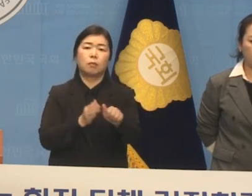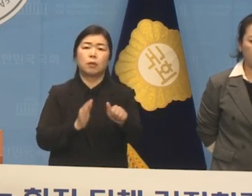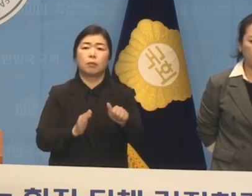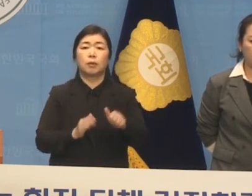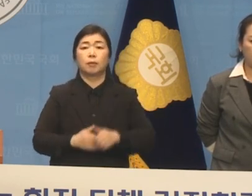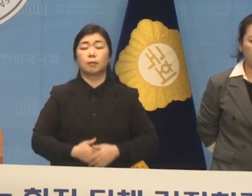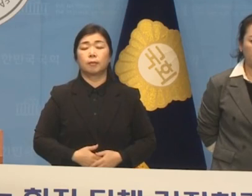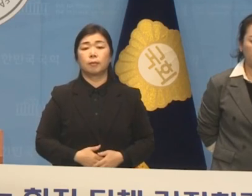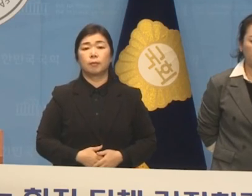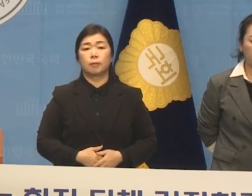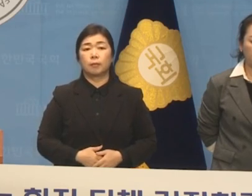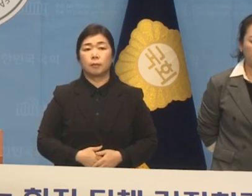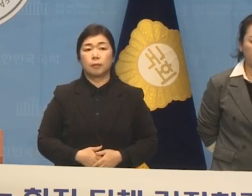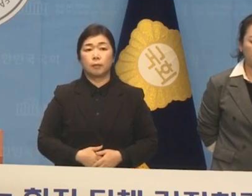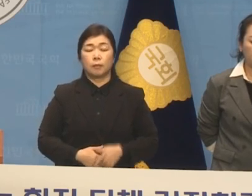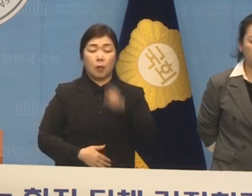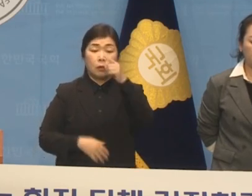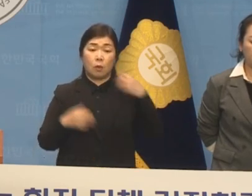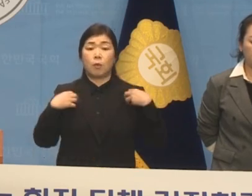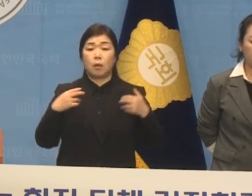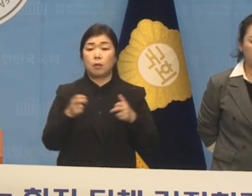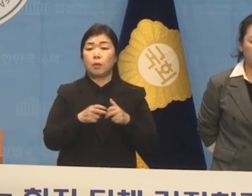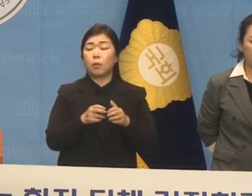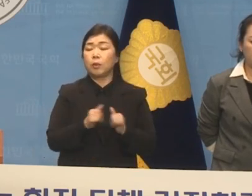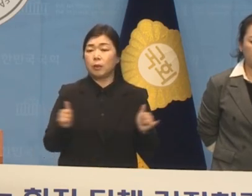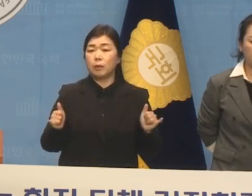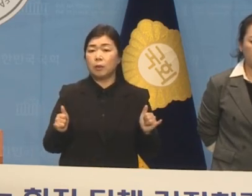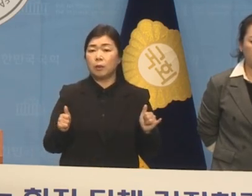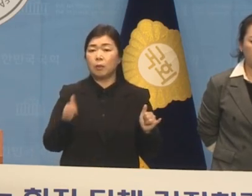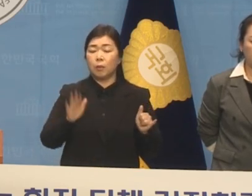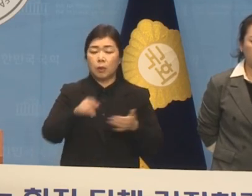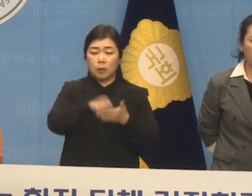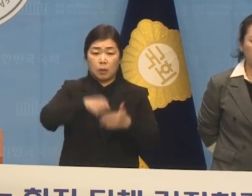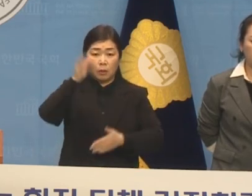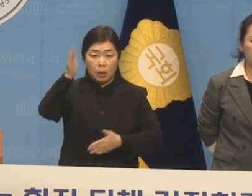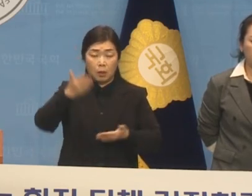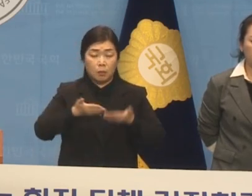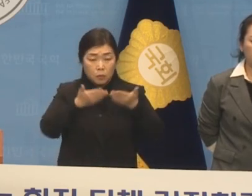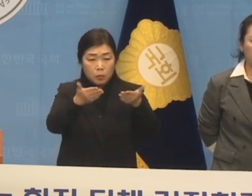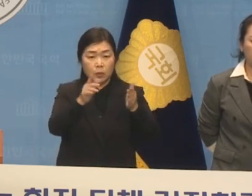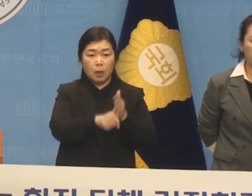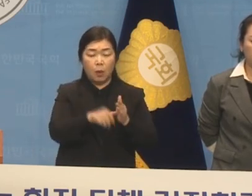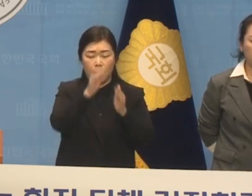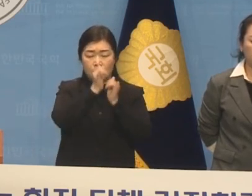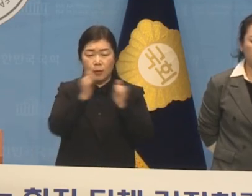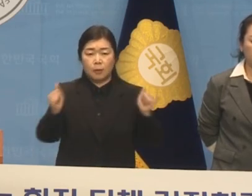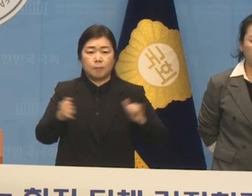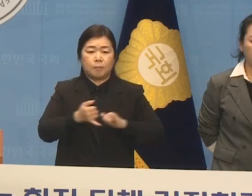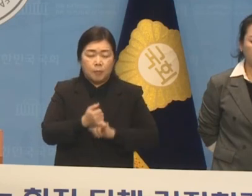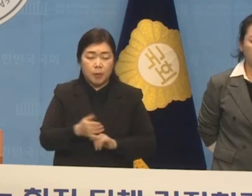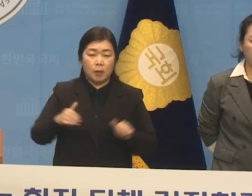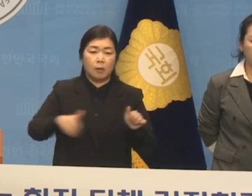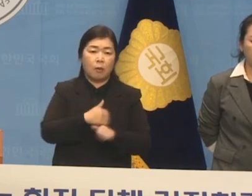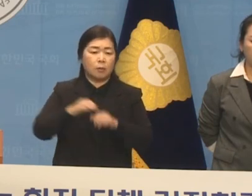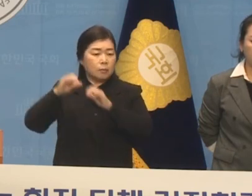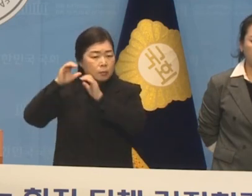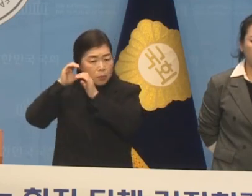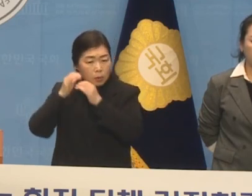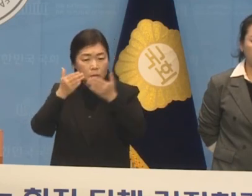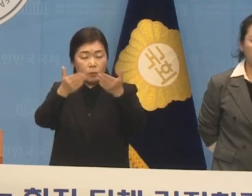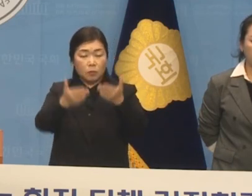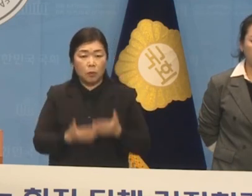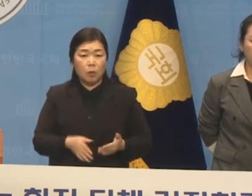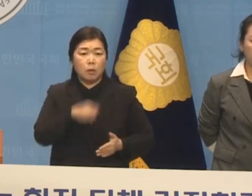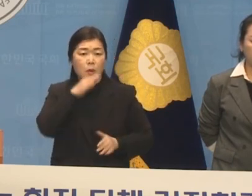촉구합니다. 정부와 의료인은 본 기자회견을 통하여 환자들의 절박한 상황을 경청하고